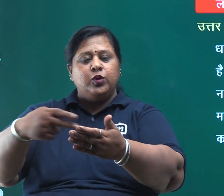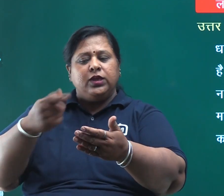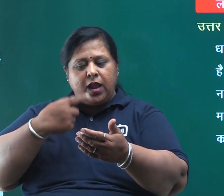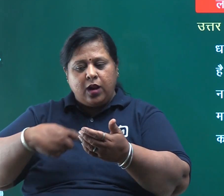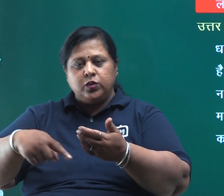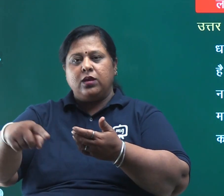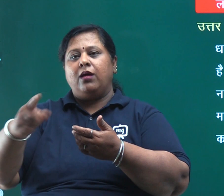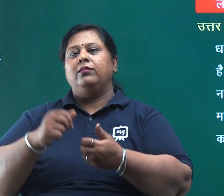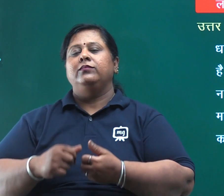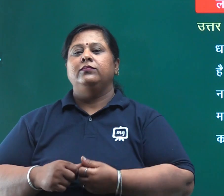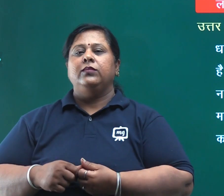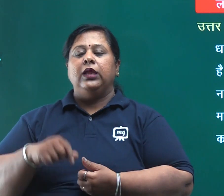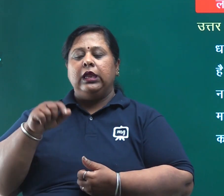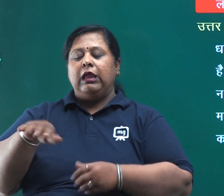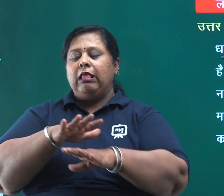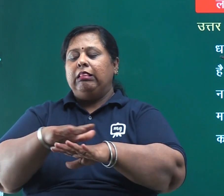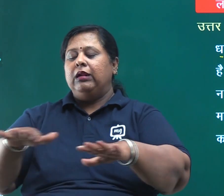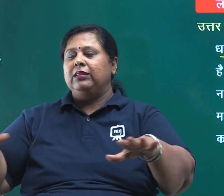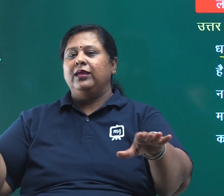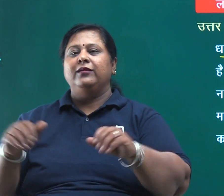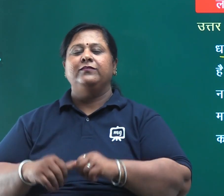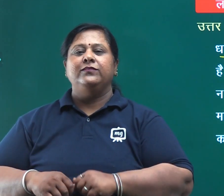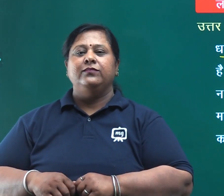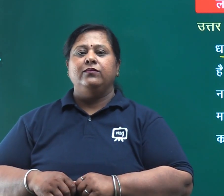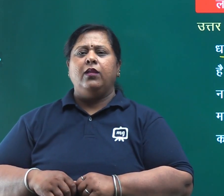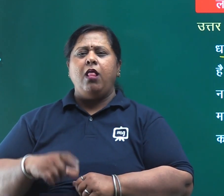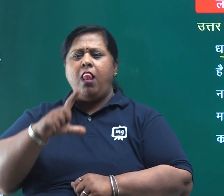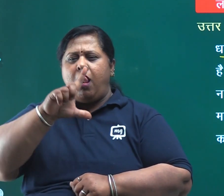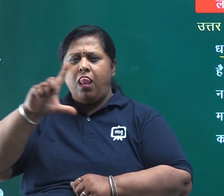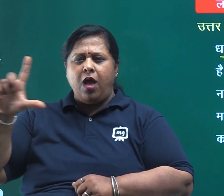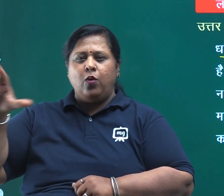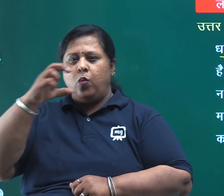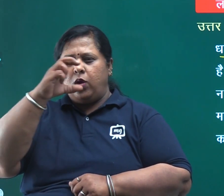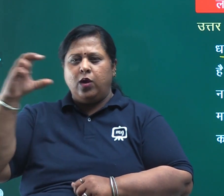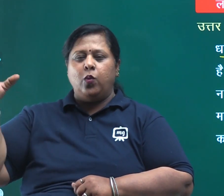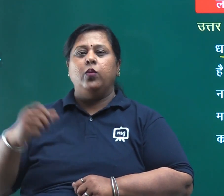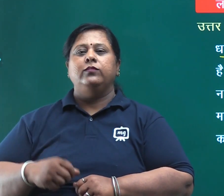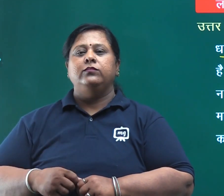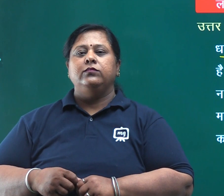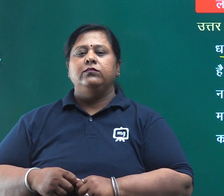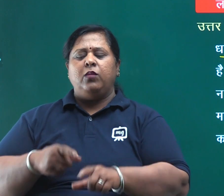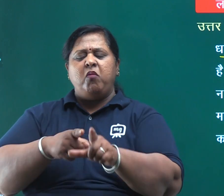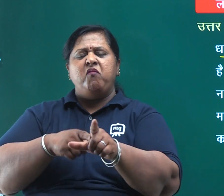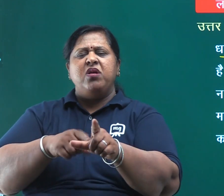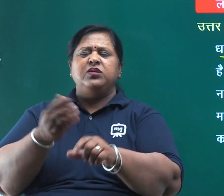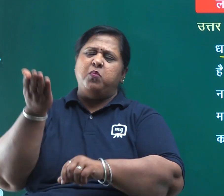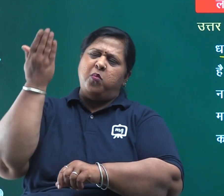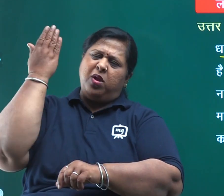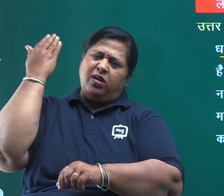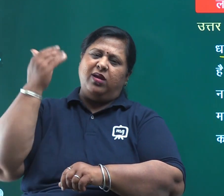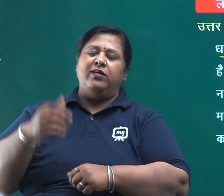अनुसार यह धरती लाखों करोड़ों वर्ष पुरानी